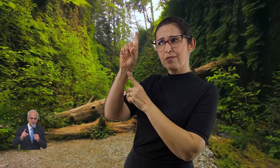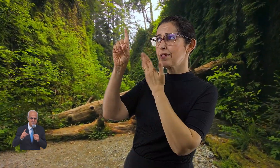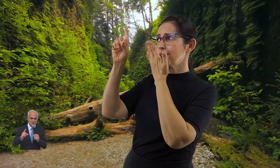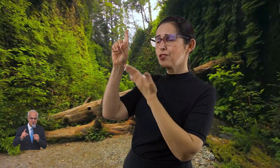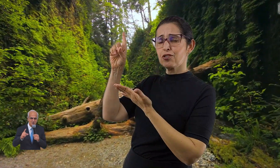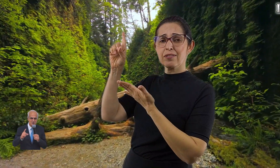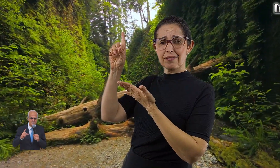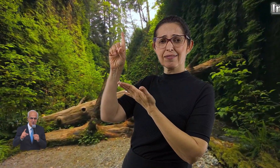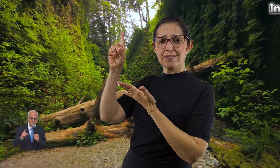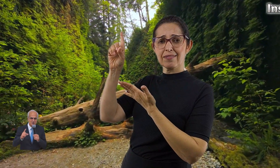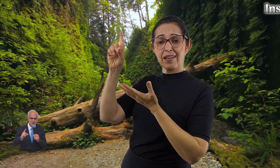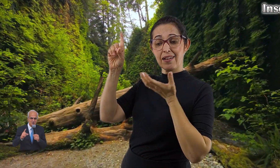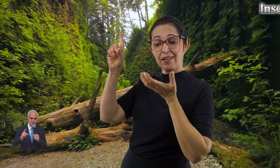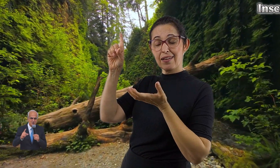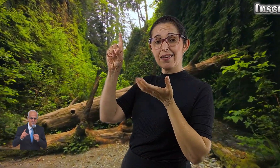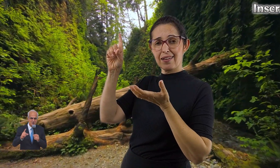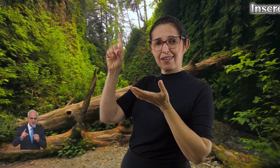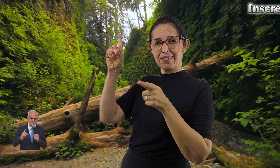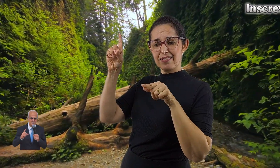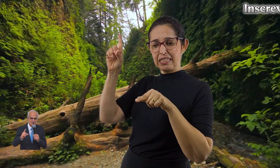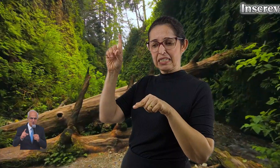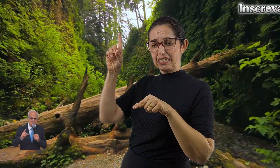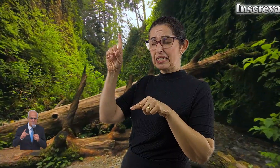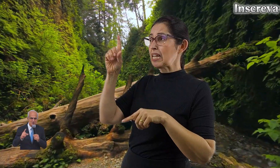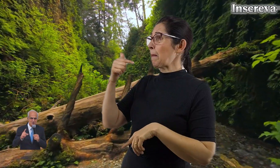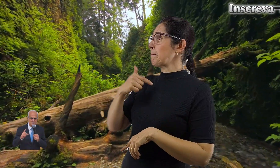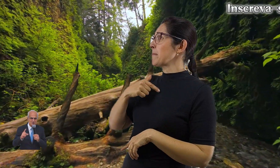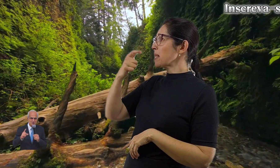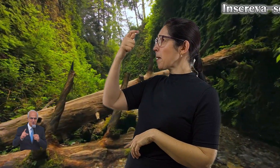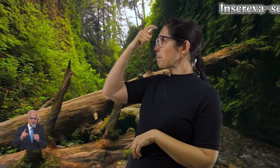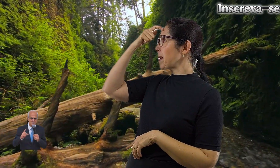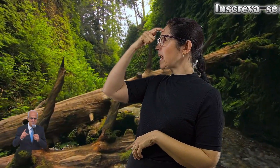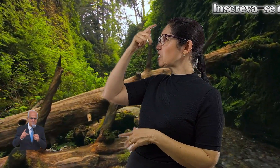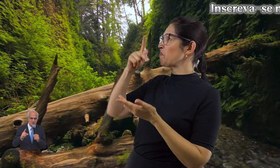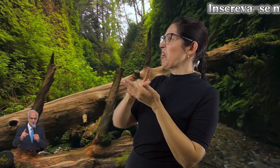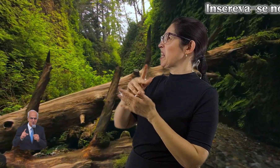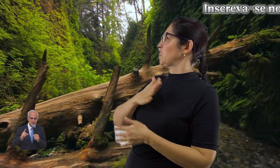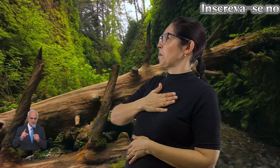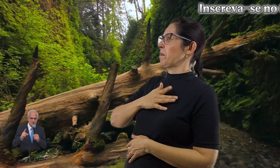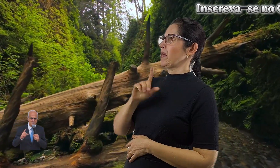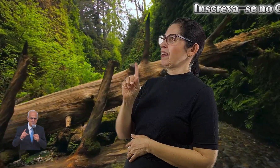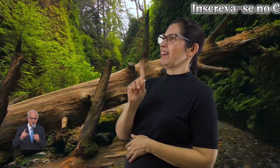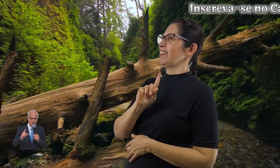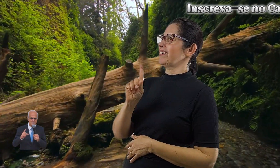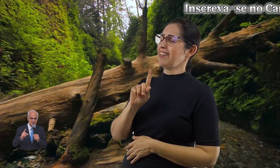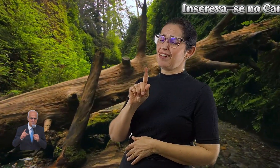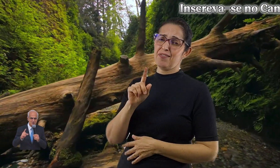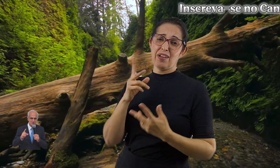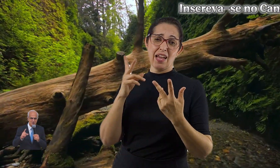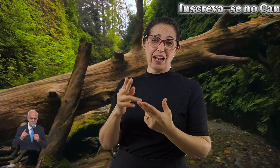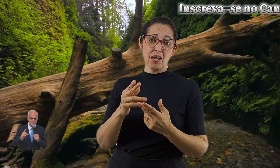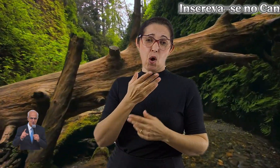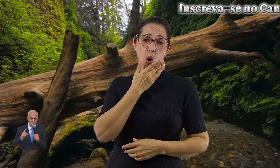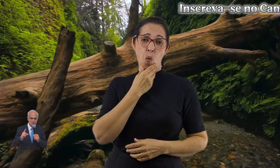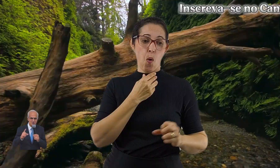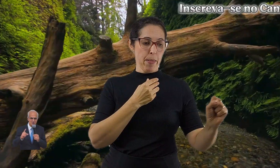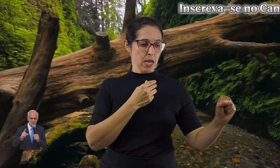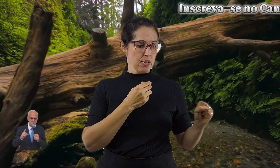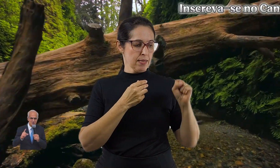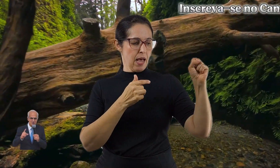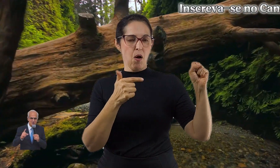não fosse aquilo que era a sua mente, a sua verdade. Não era um Saul, querendo um